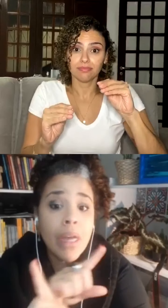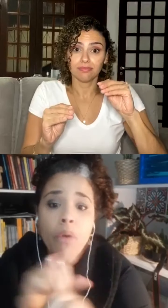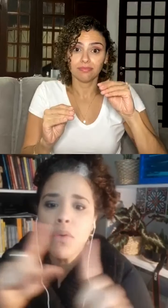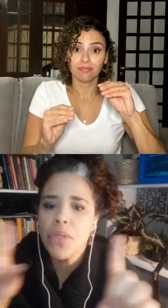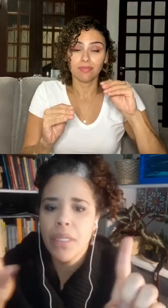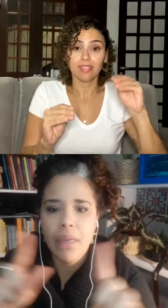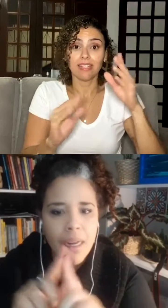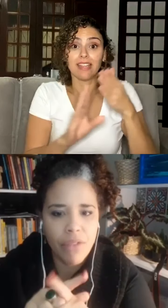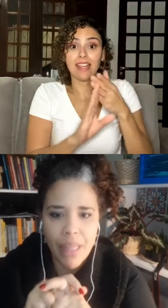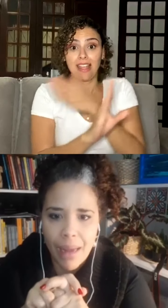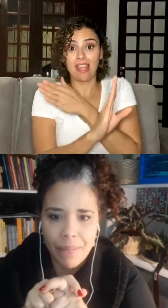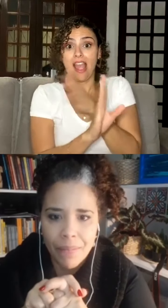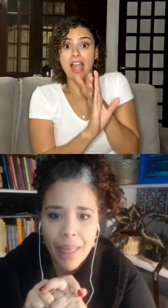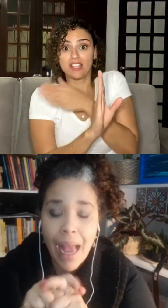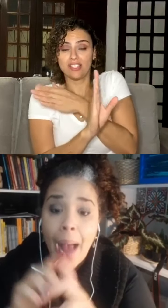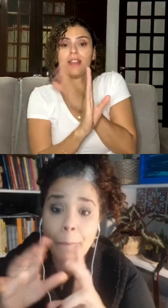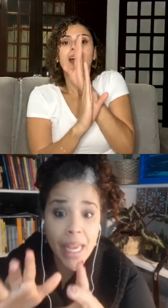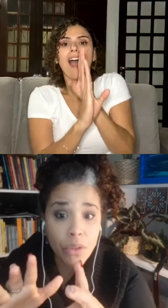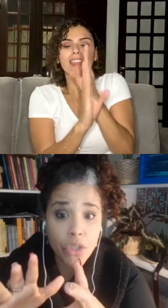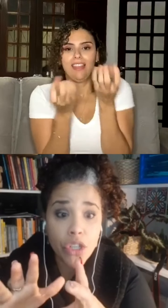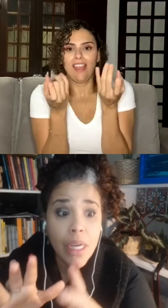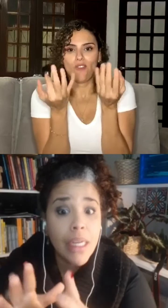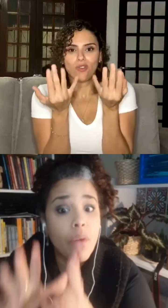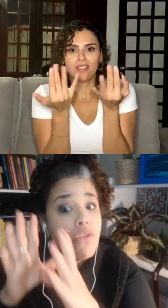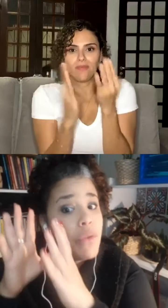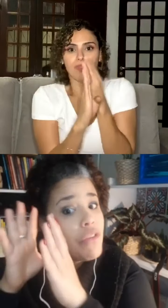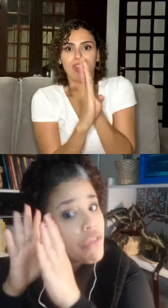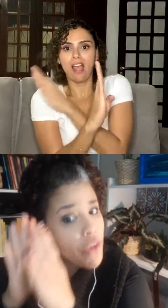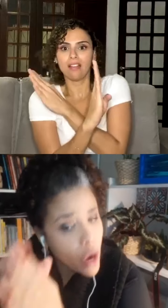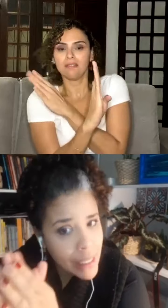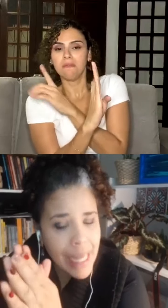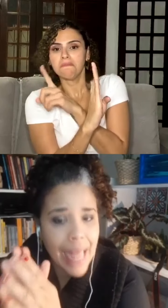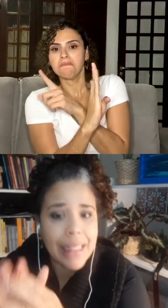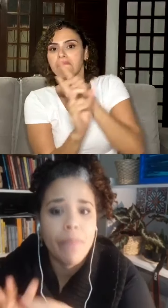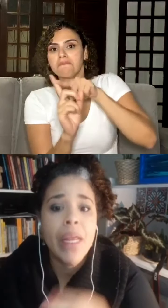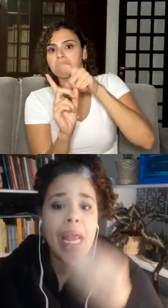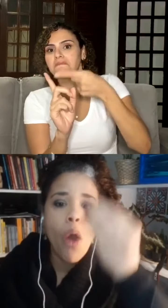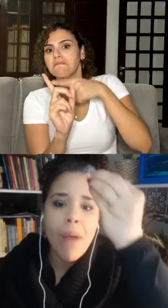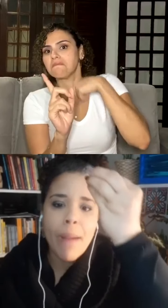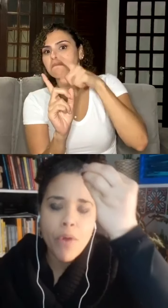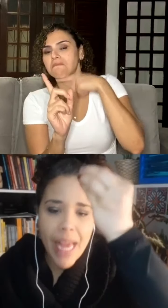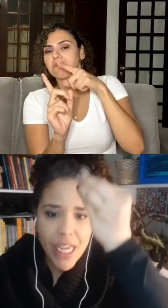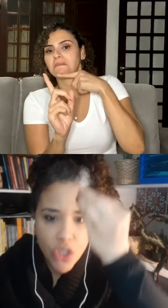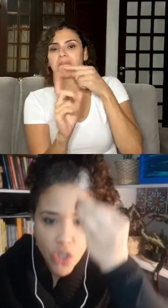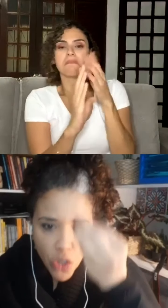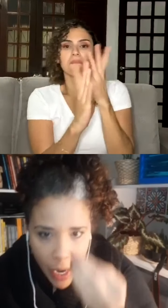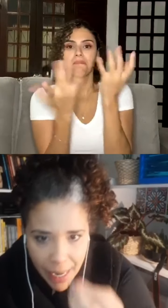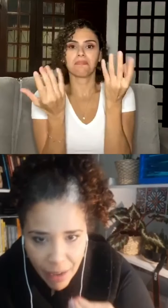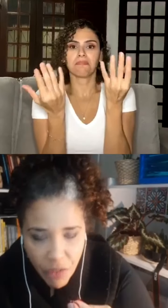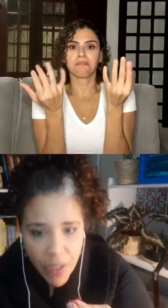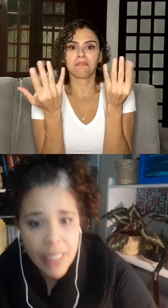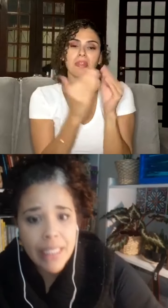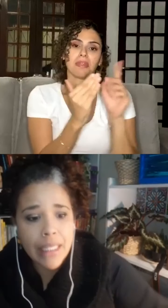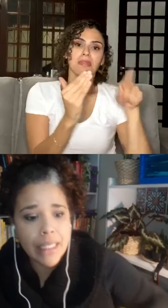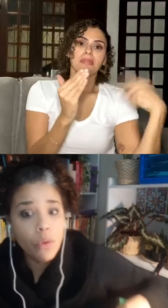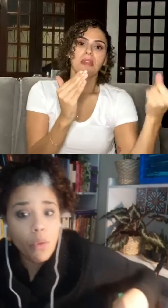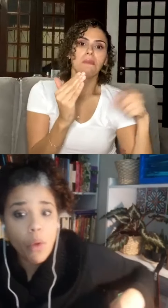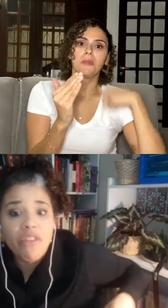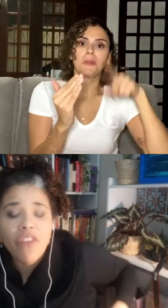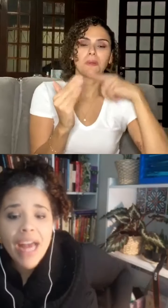não consigo engravidar, a menos que eu ovule fora da data. Uma mulher só engravida se